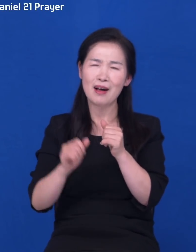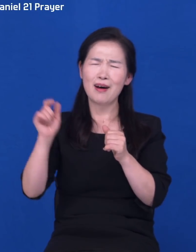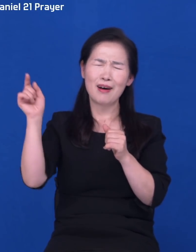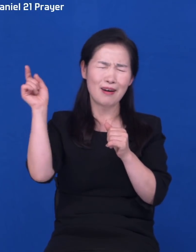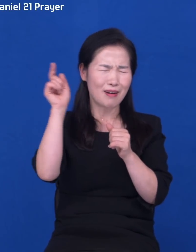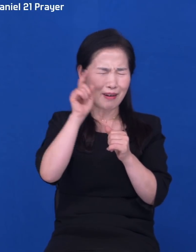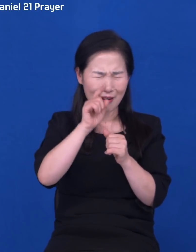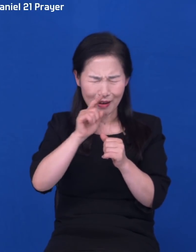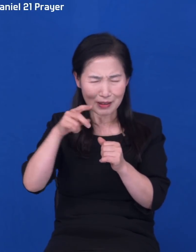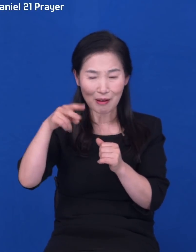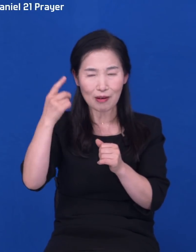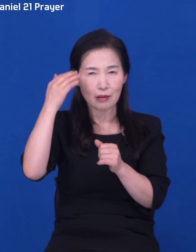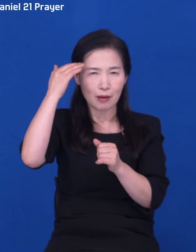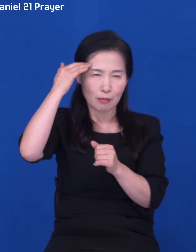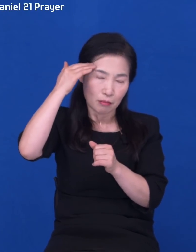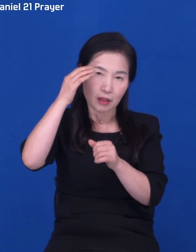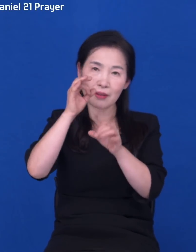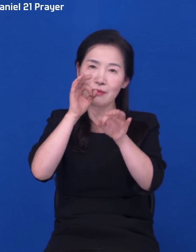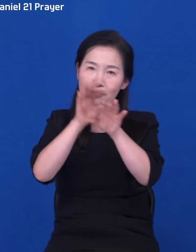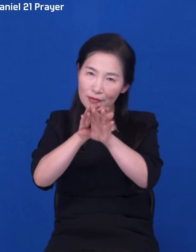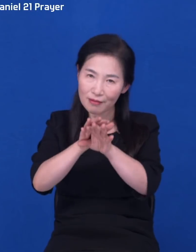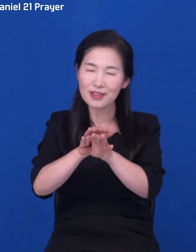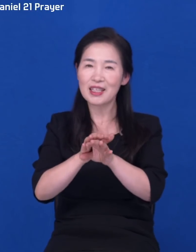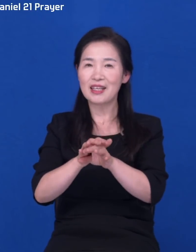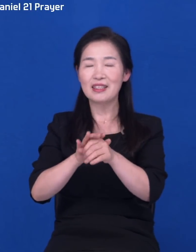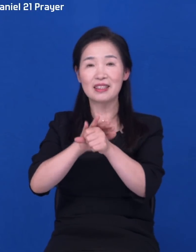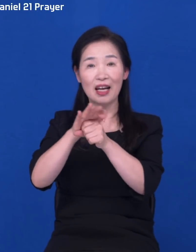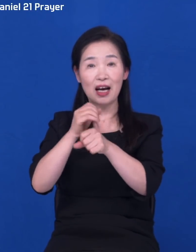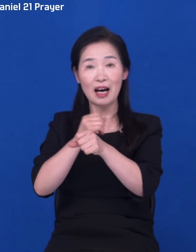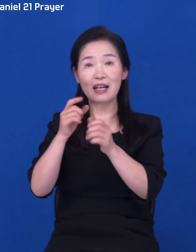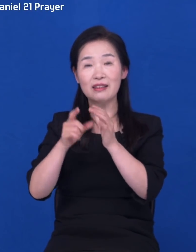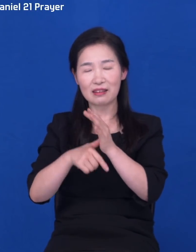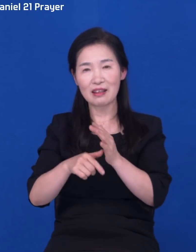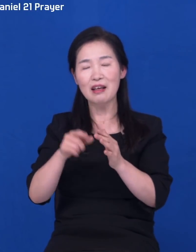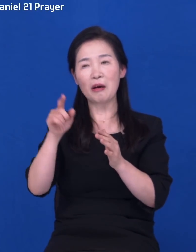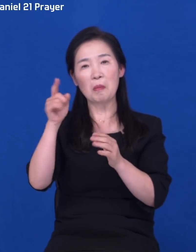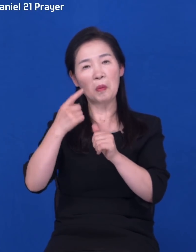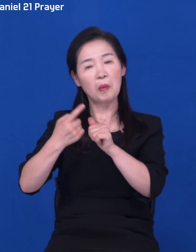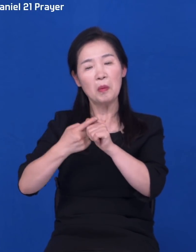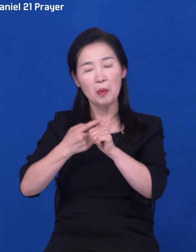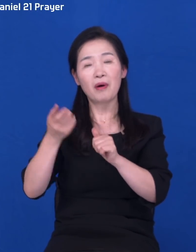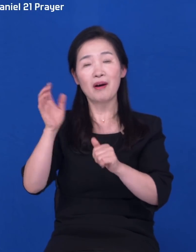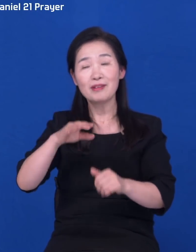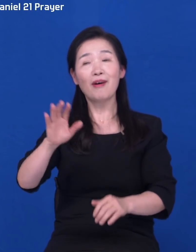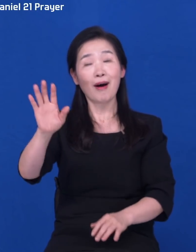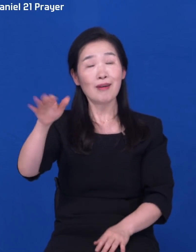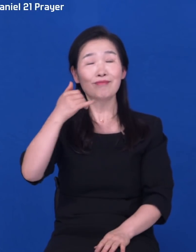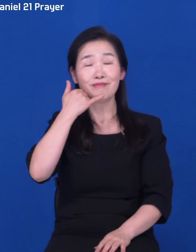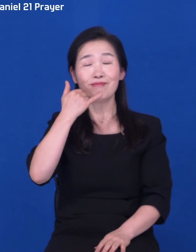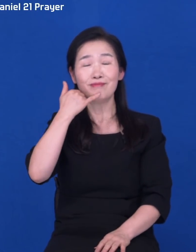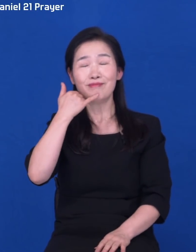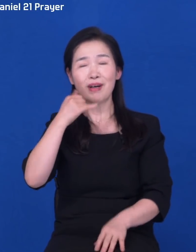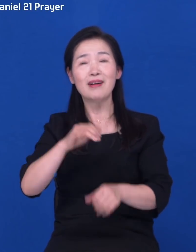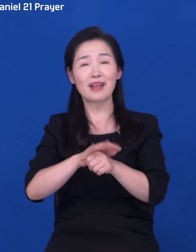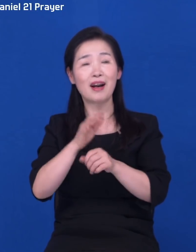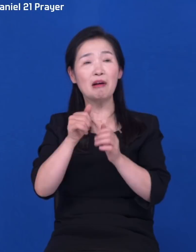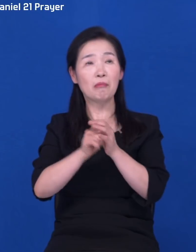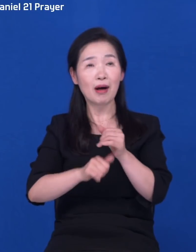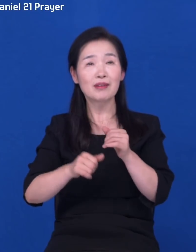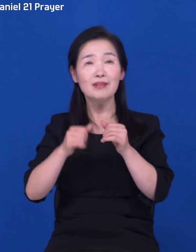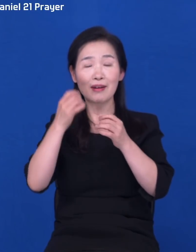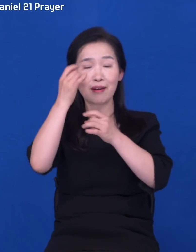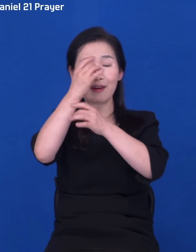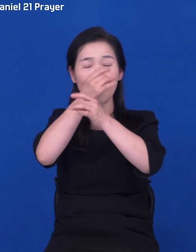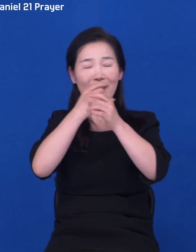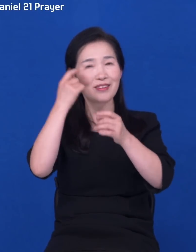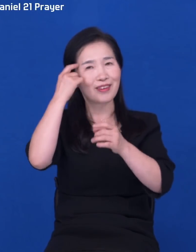받지 않아요. 우리 사랑할 때 누가 옆에서 좀 욕한다고 뭐 이렇게 확 일으키지 않고 그래 나는 뭐 어차피 사랑에 빠져서 정신 없잖아요.